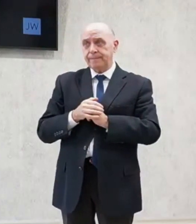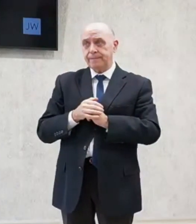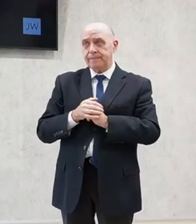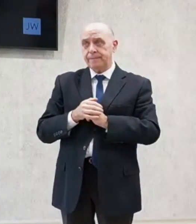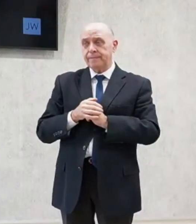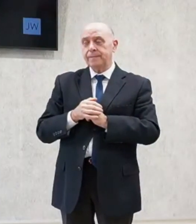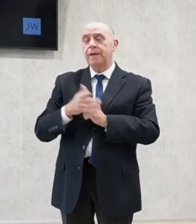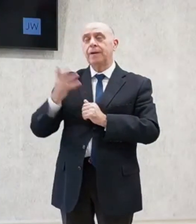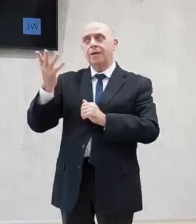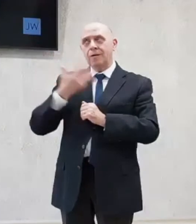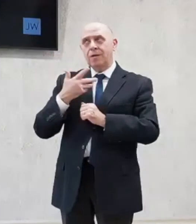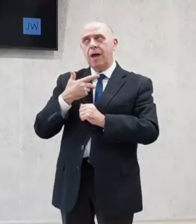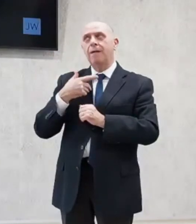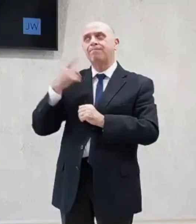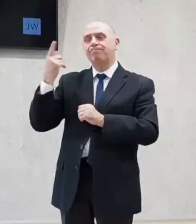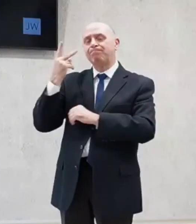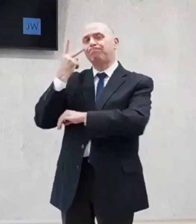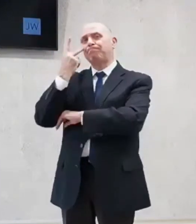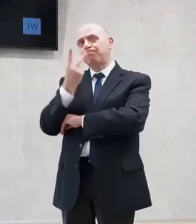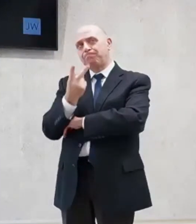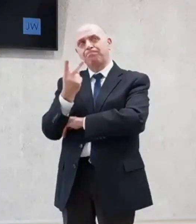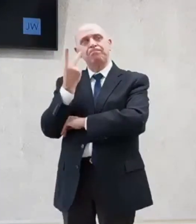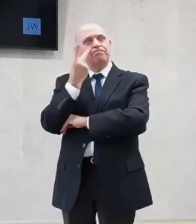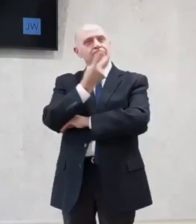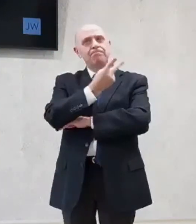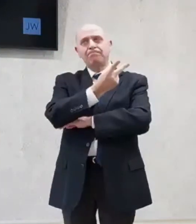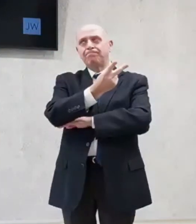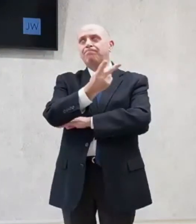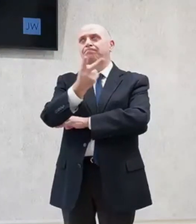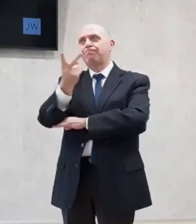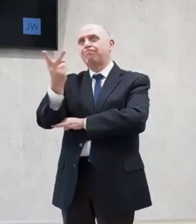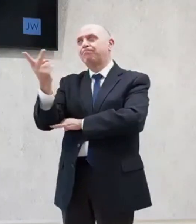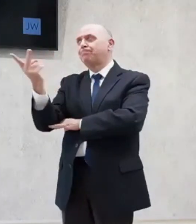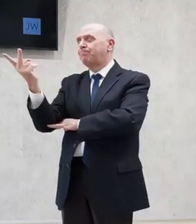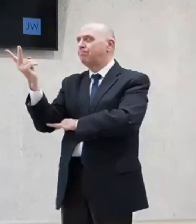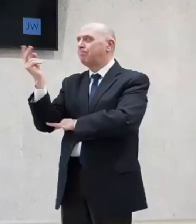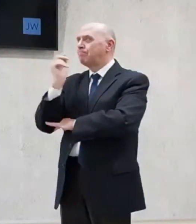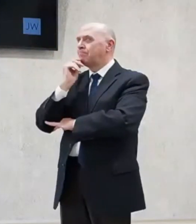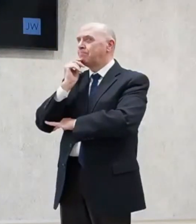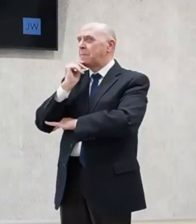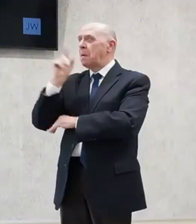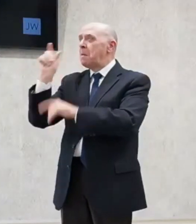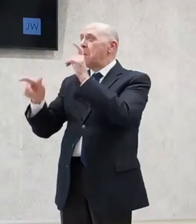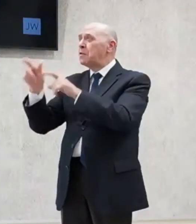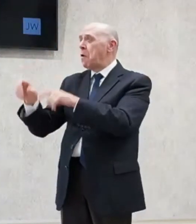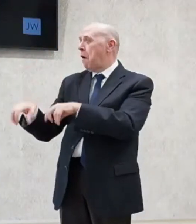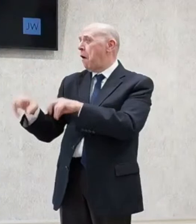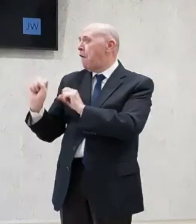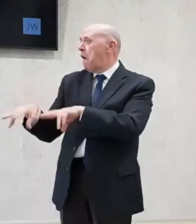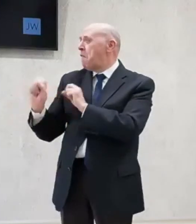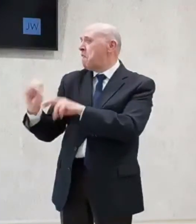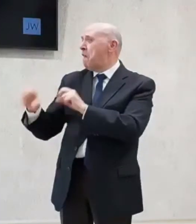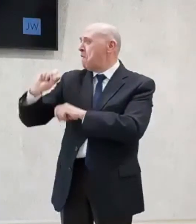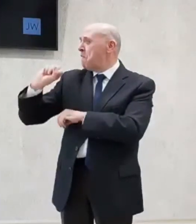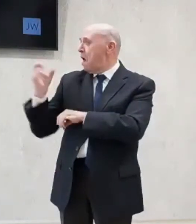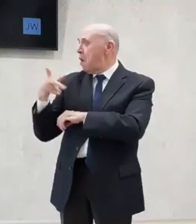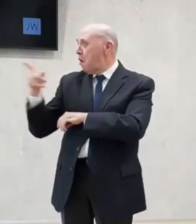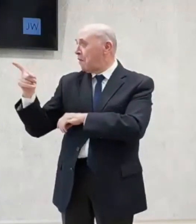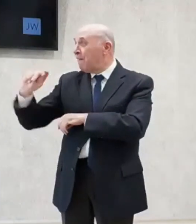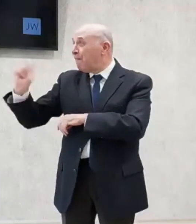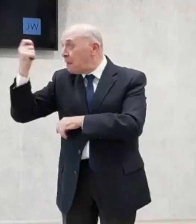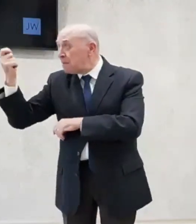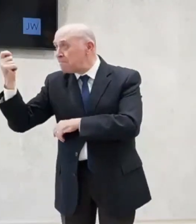un'altra cosa ho visto sotto il sole non sempre i veloci vincono la corsa o i forti